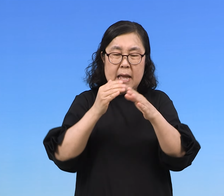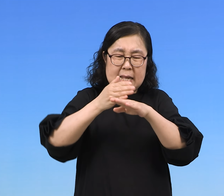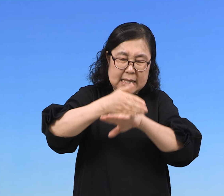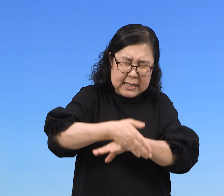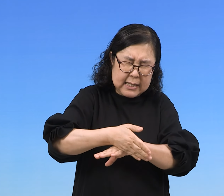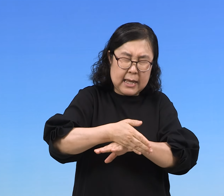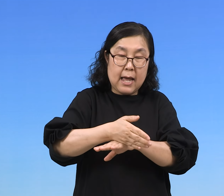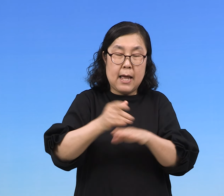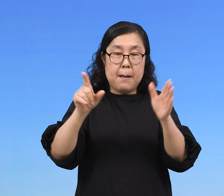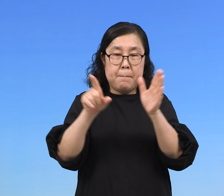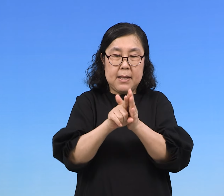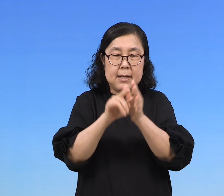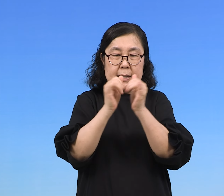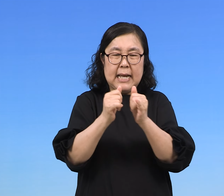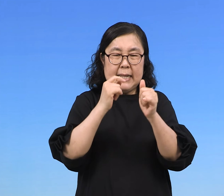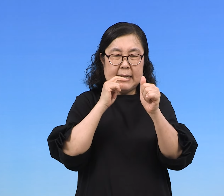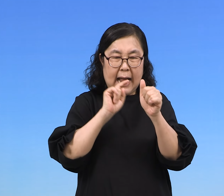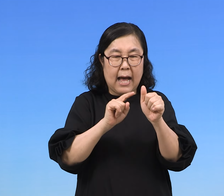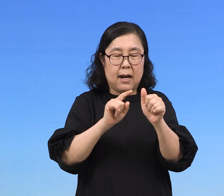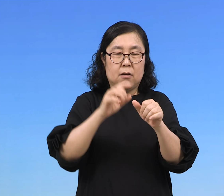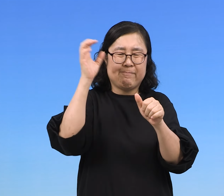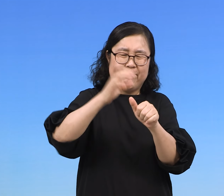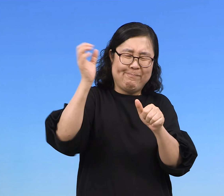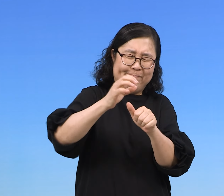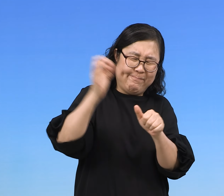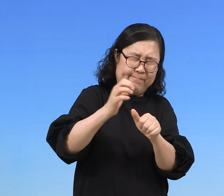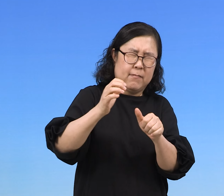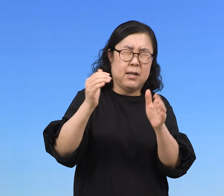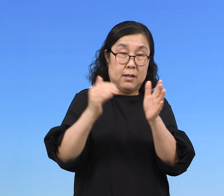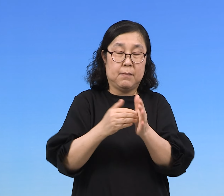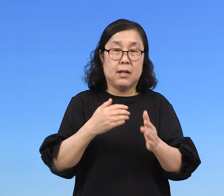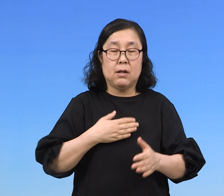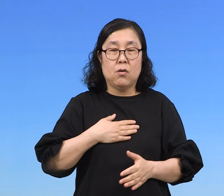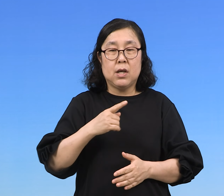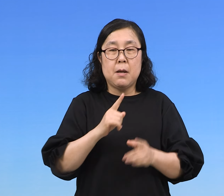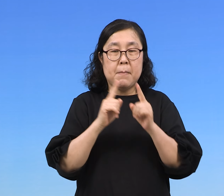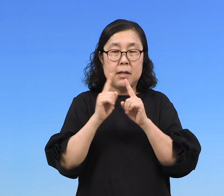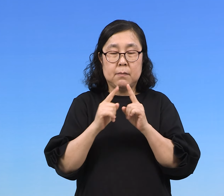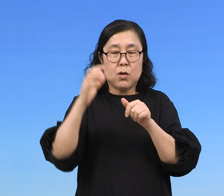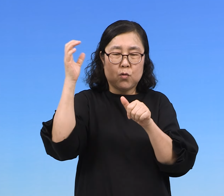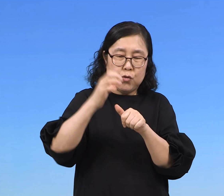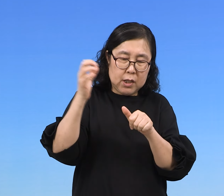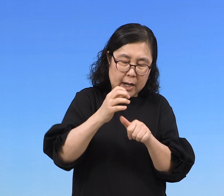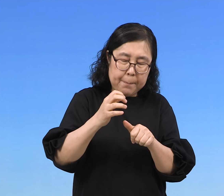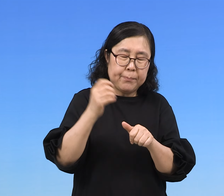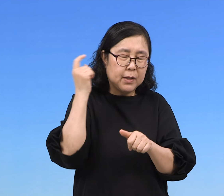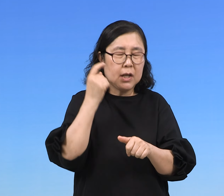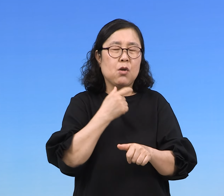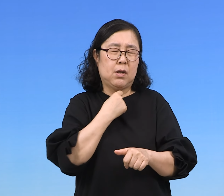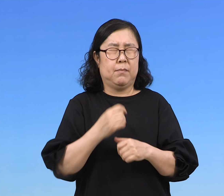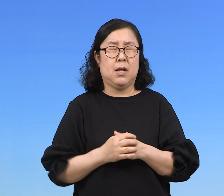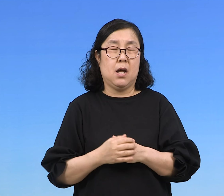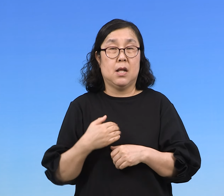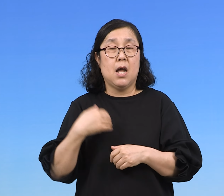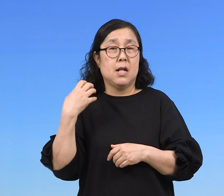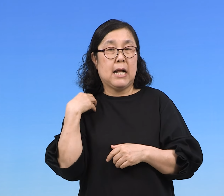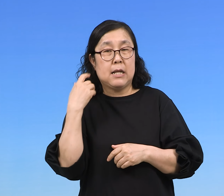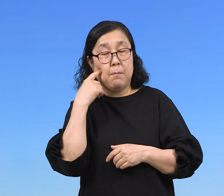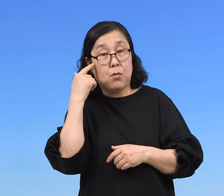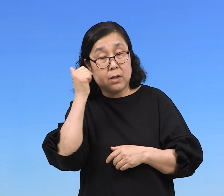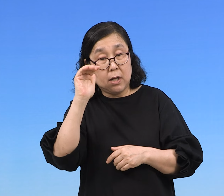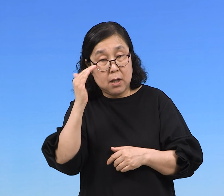저에게도 임하기를 원합니다. 꾸지람을 하시는 거예요. 제가 담임 목사가 되고 위기를 느끼는 게 뭐냐? 저를 꾸짖는